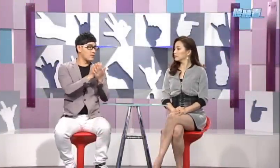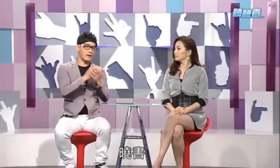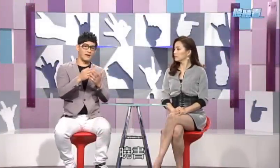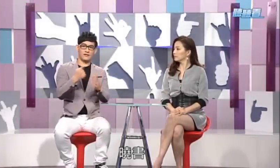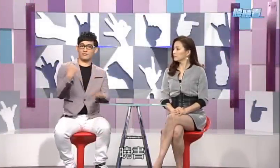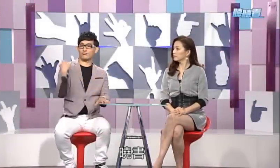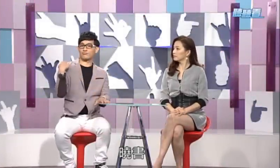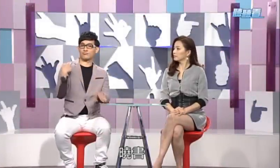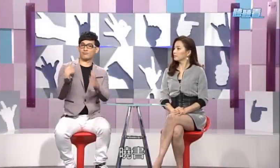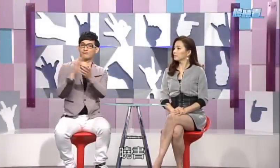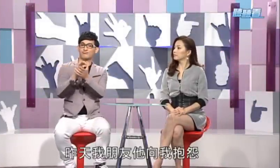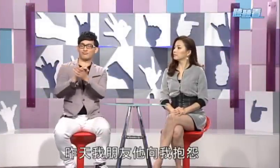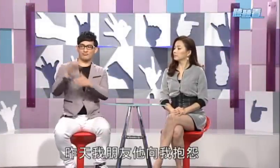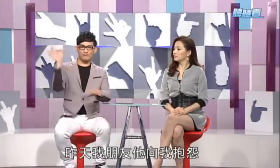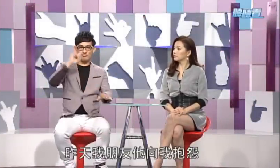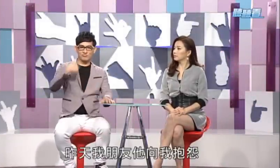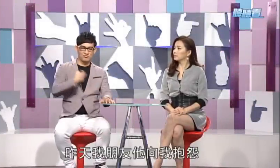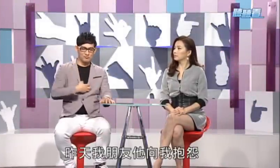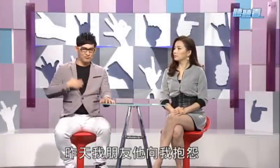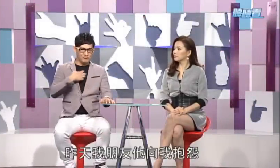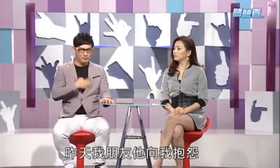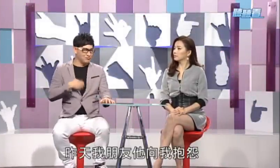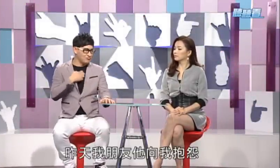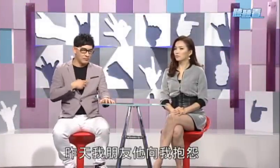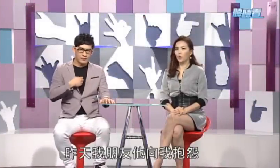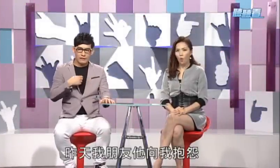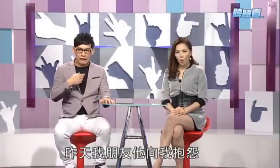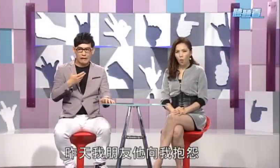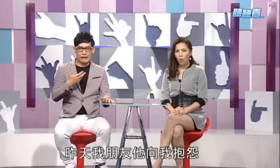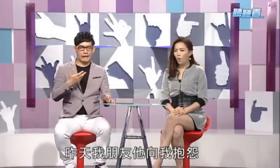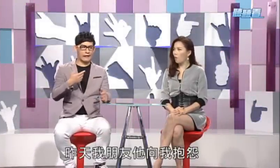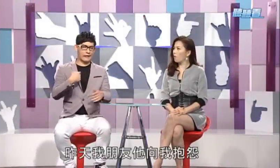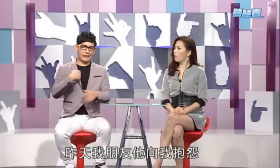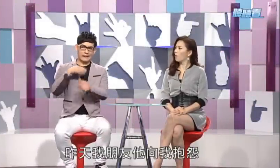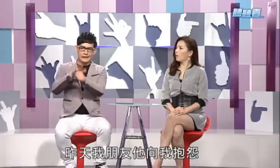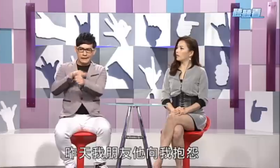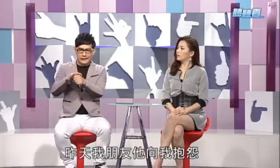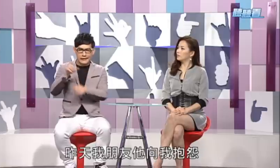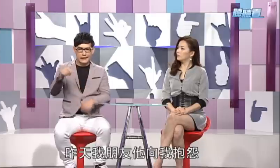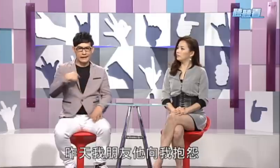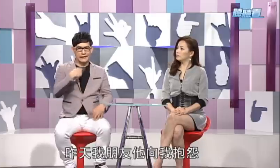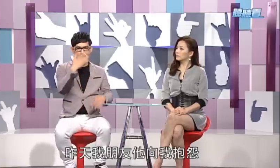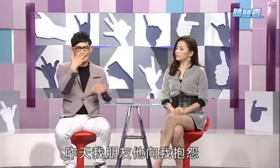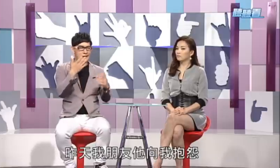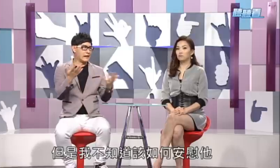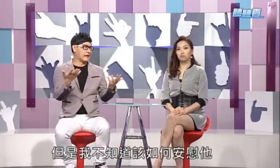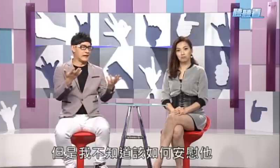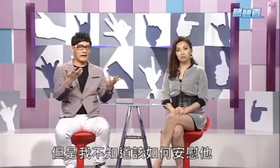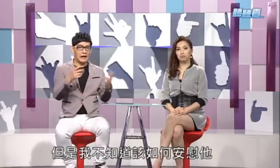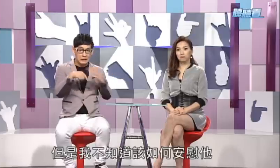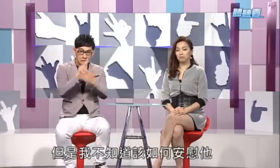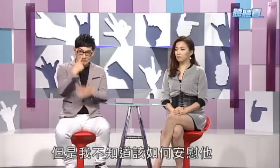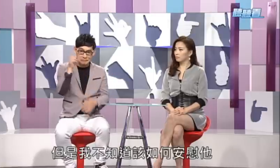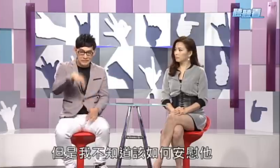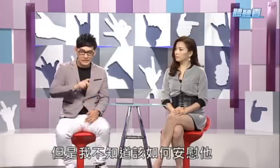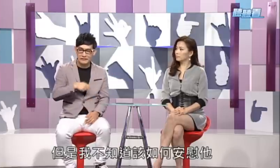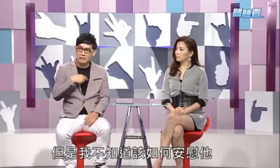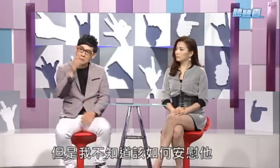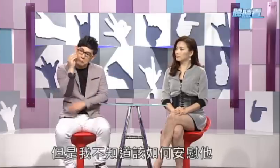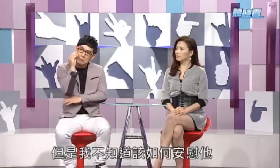小叔啊， 嗯， 昨天呢，我朋友他向我抱怨，但是我不知道该如何安